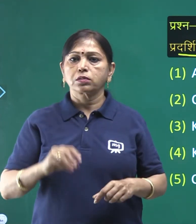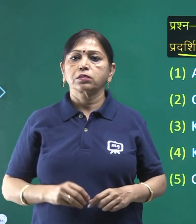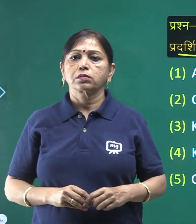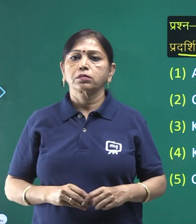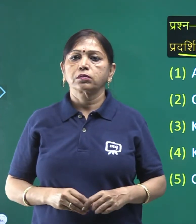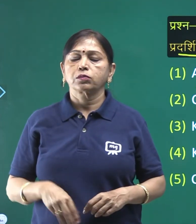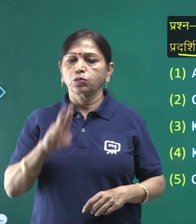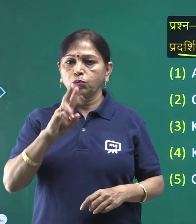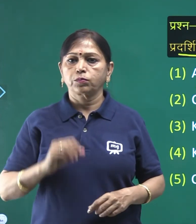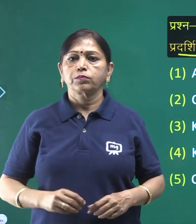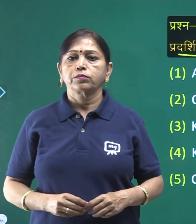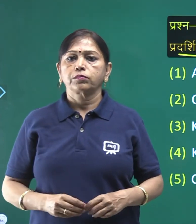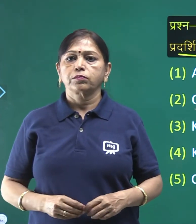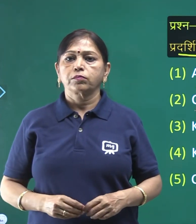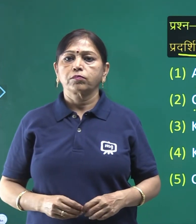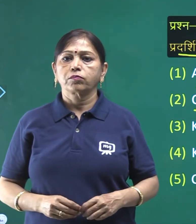2,